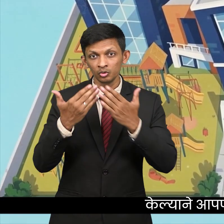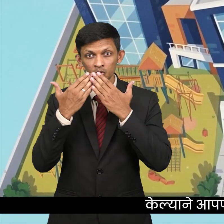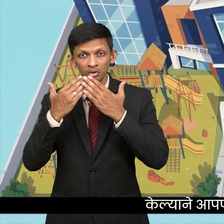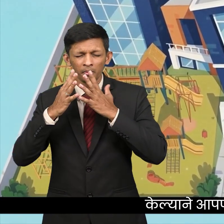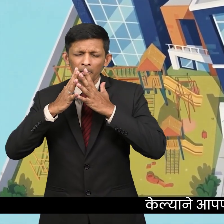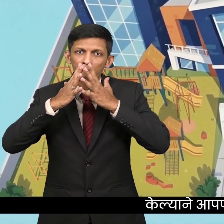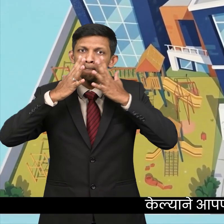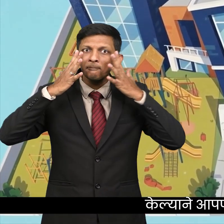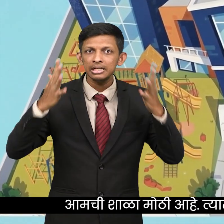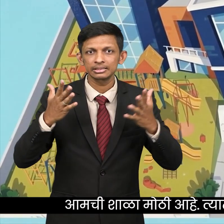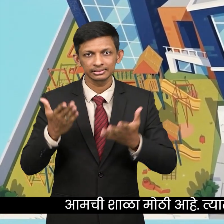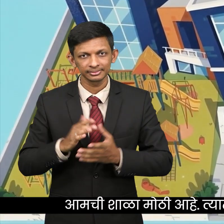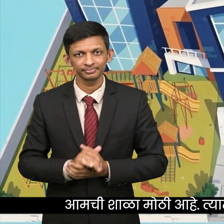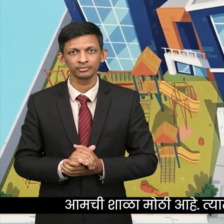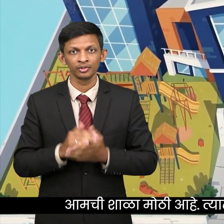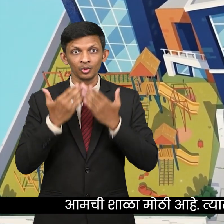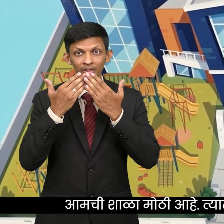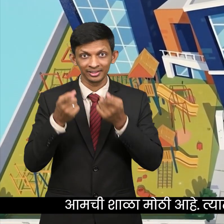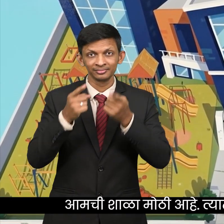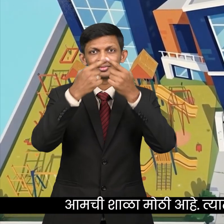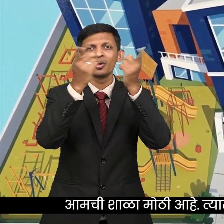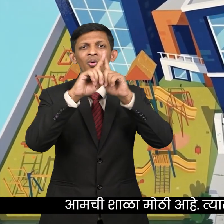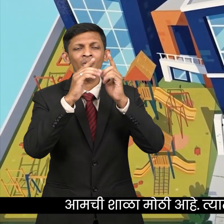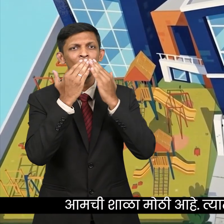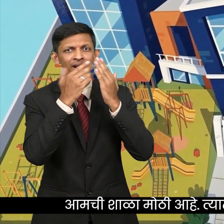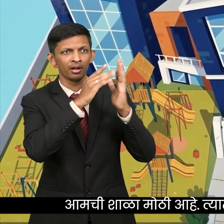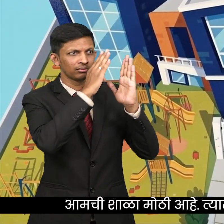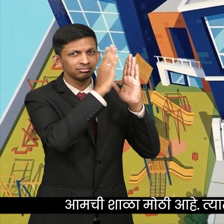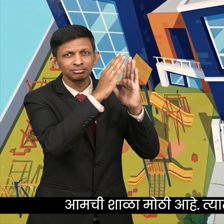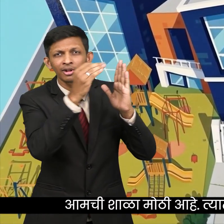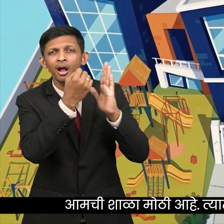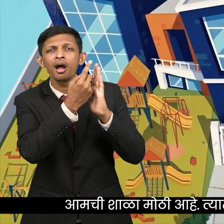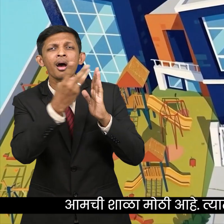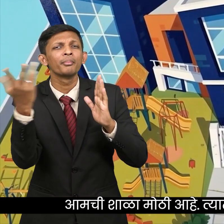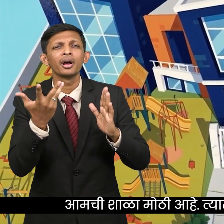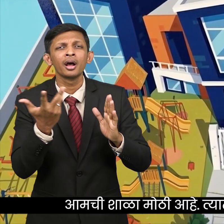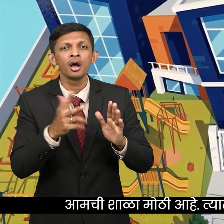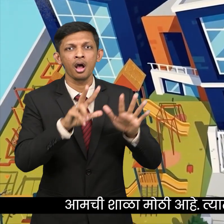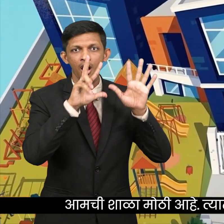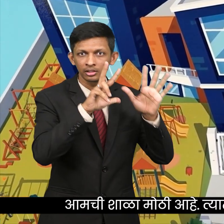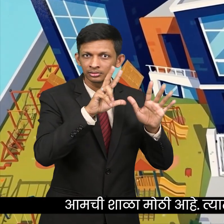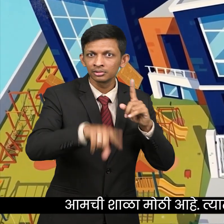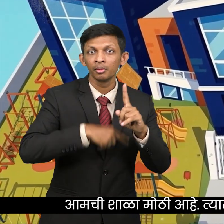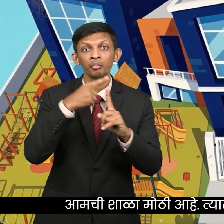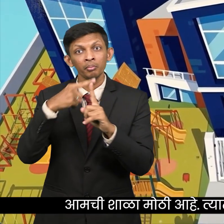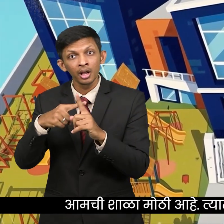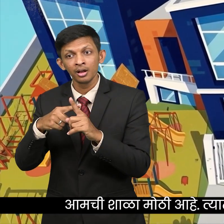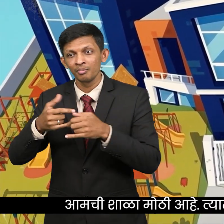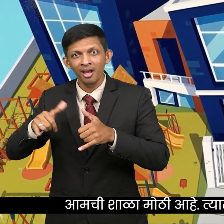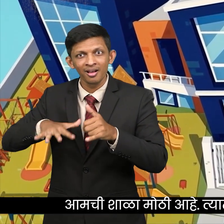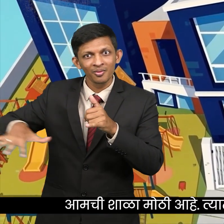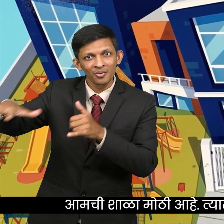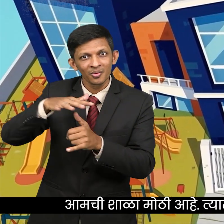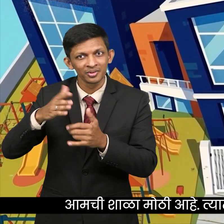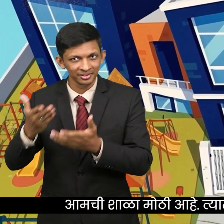आणि निरोगी राहतो. आमची शाळा मोठी आहे. त्यात 8 खोल्या आणि